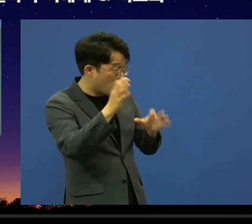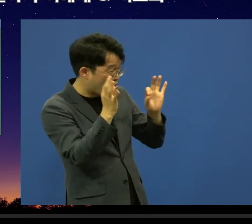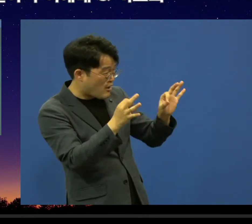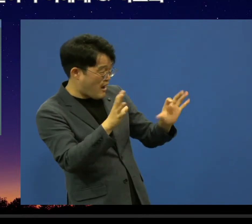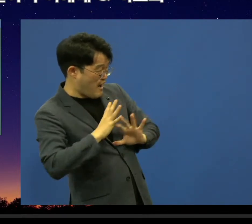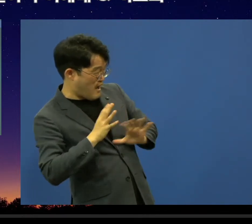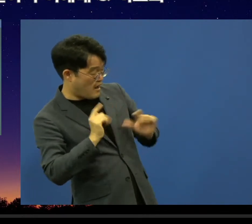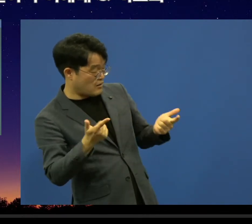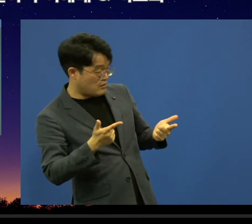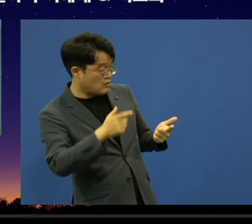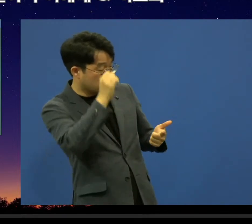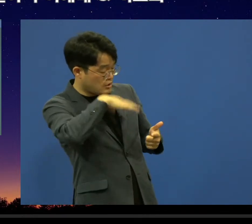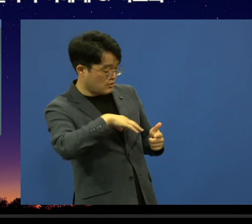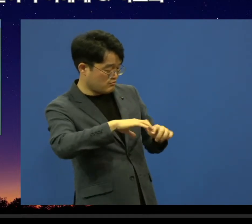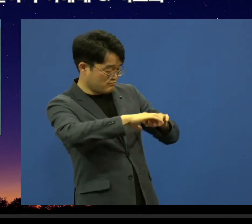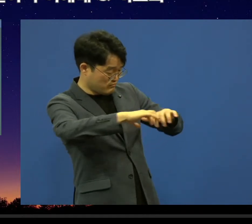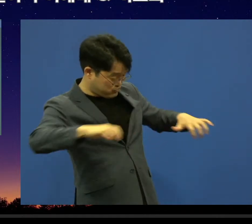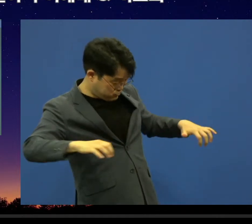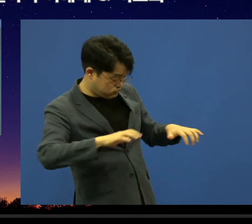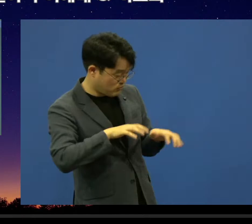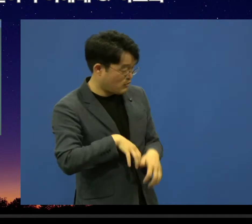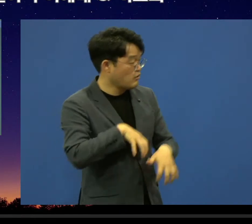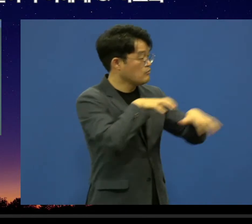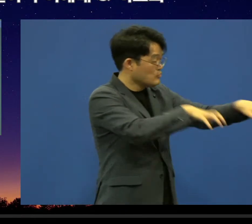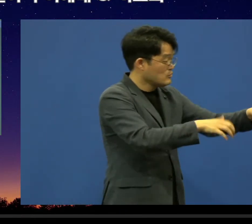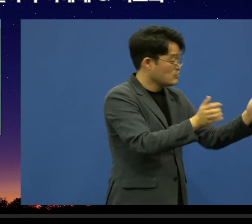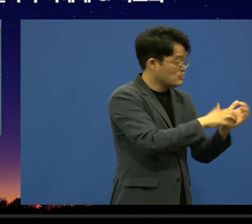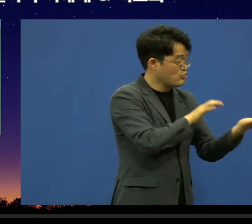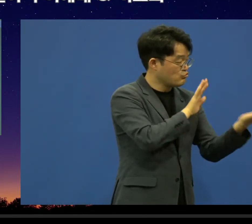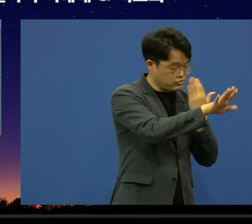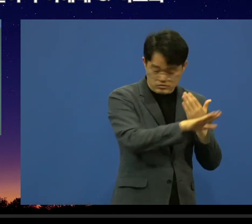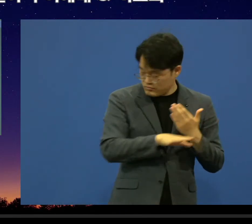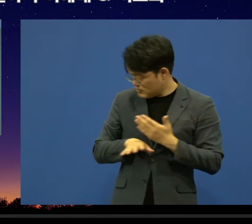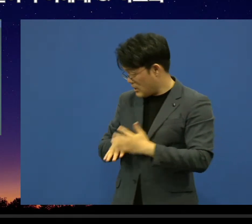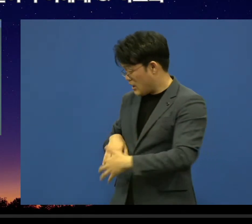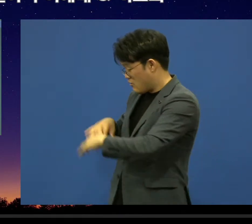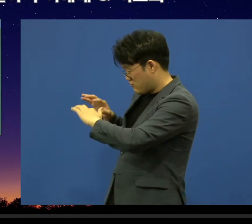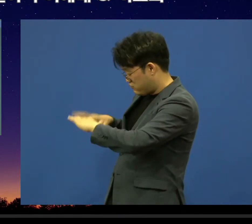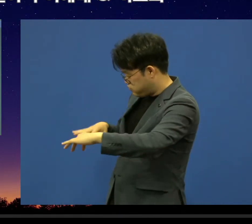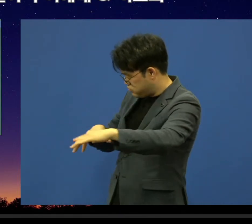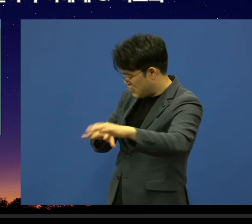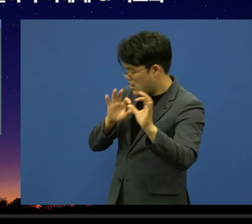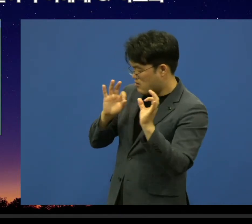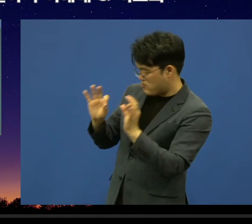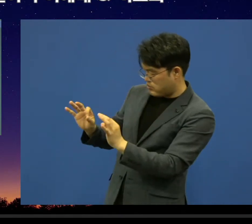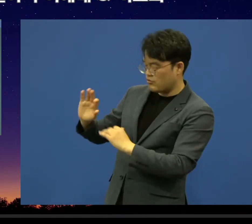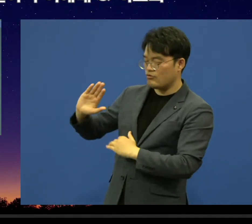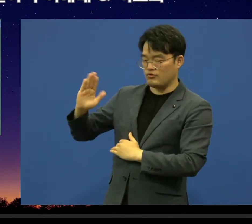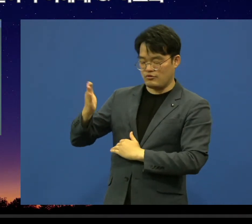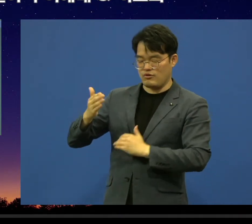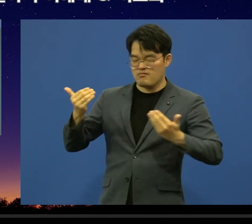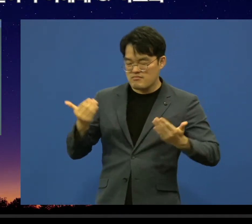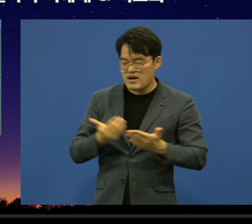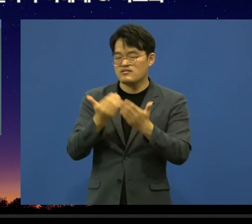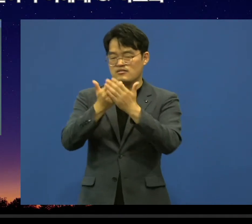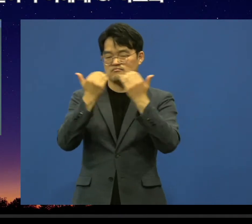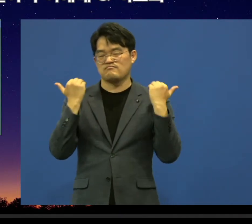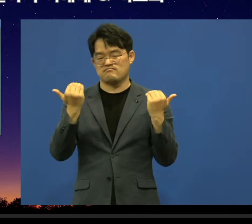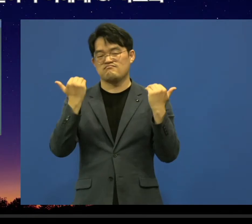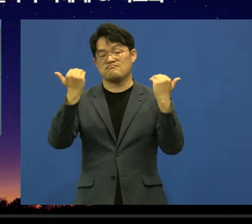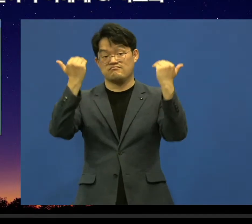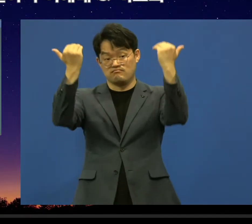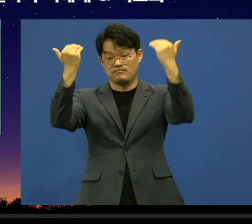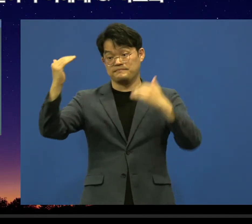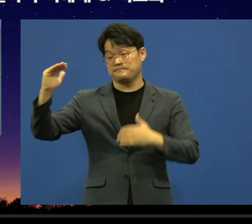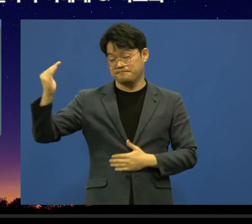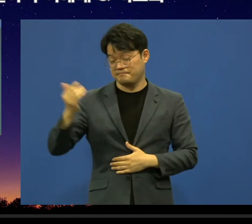것입니다. 광야에서의 작은 발걸음, 한 걸음 한 걸음은 별 볼일 없어 보이지만 요단강을 건너게